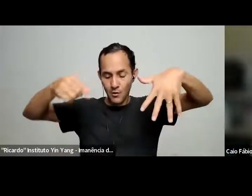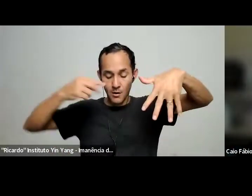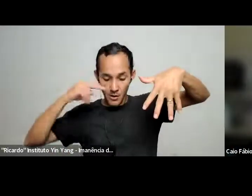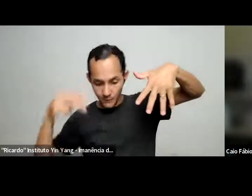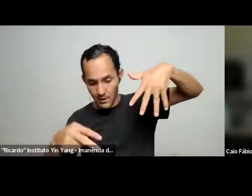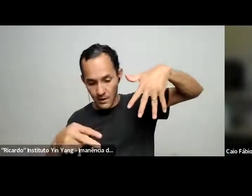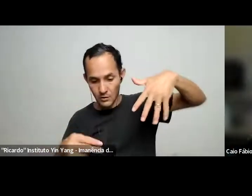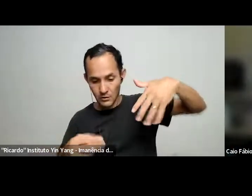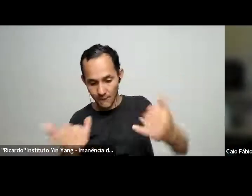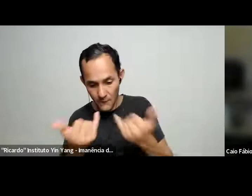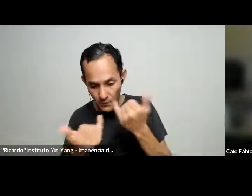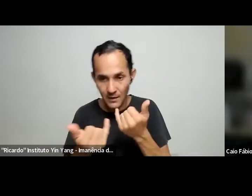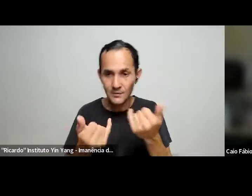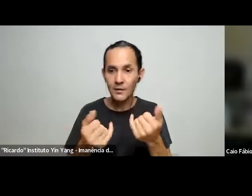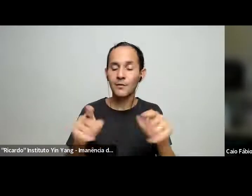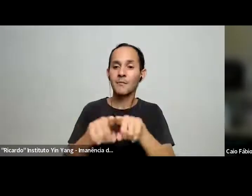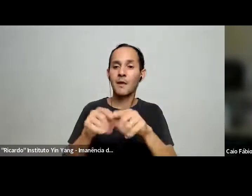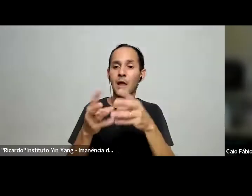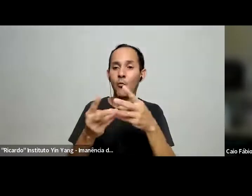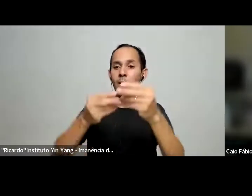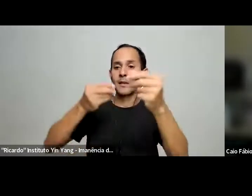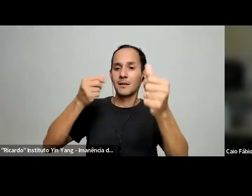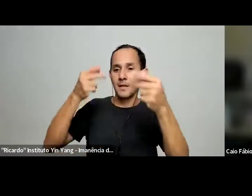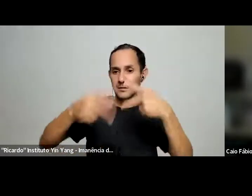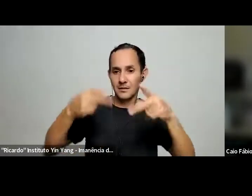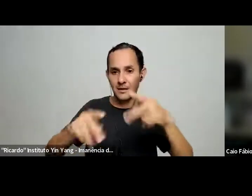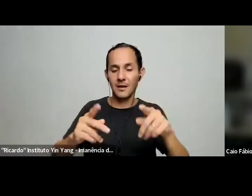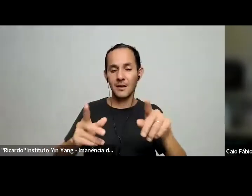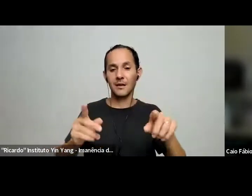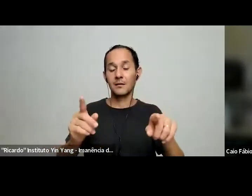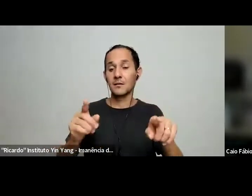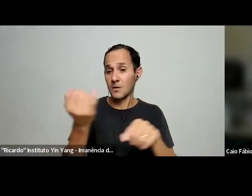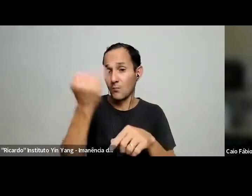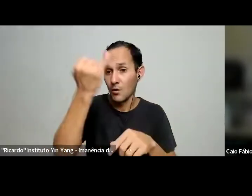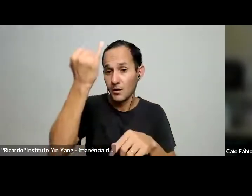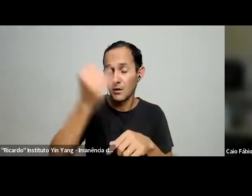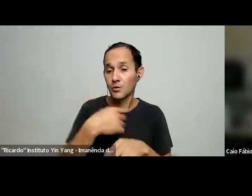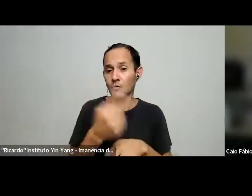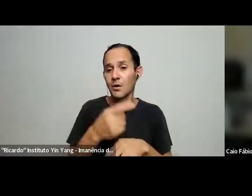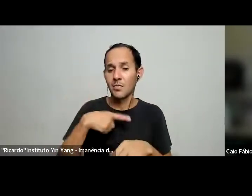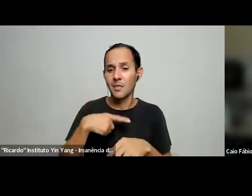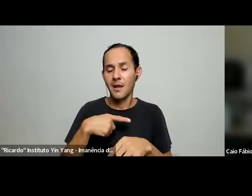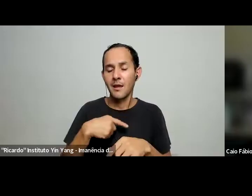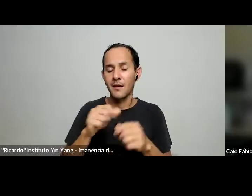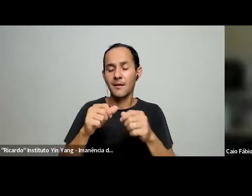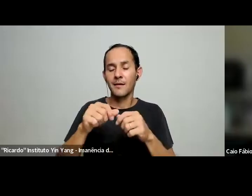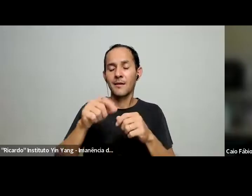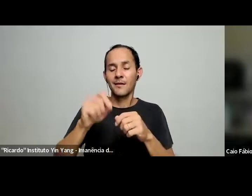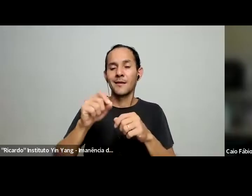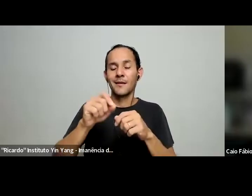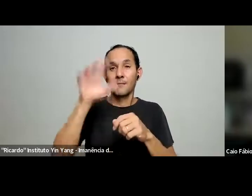dela, com a qualidade dessa revisão, que é um outro aspecto bem importante. Então, quando a gente faz mapa de evidência, a gente avalia a